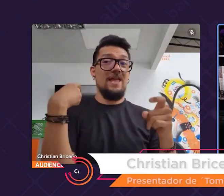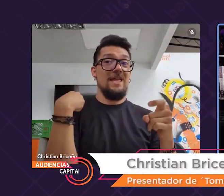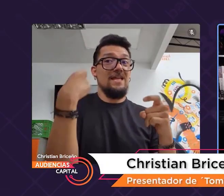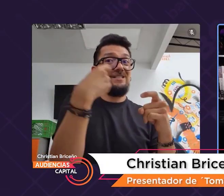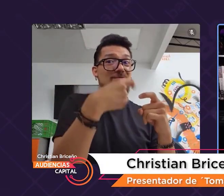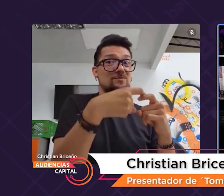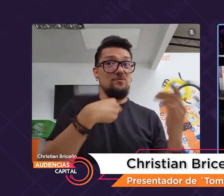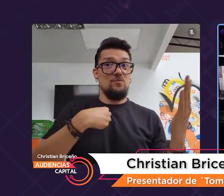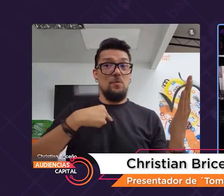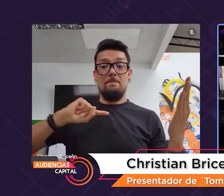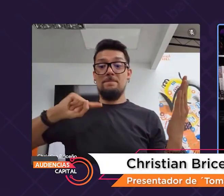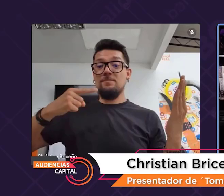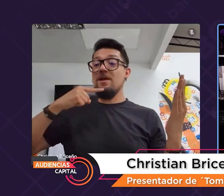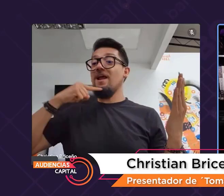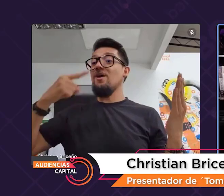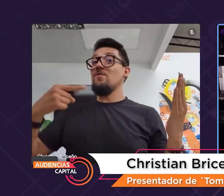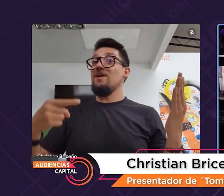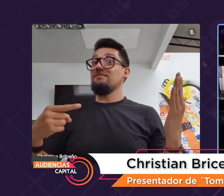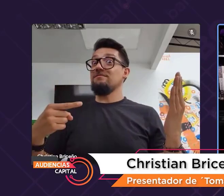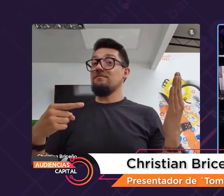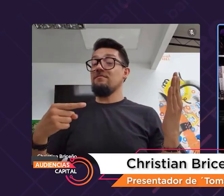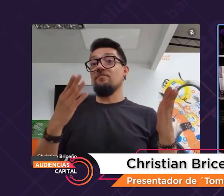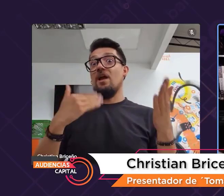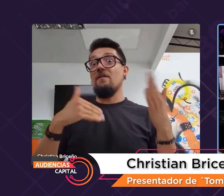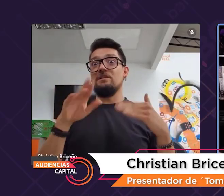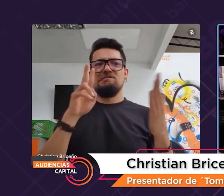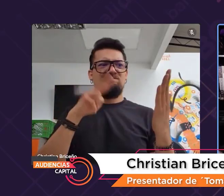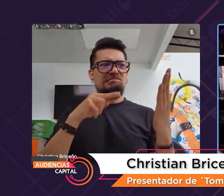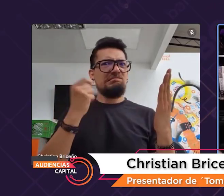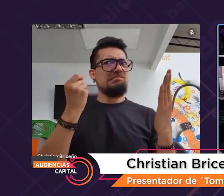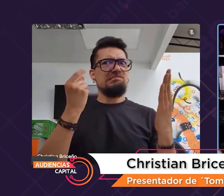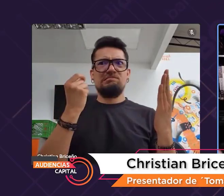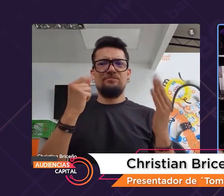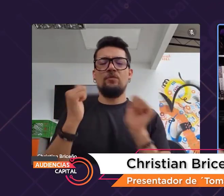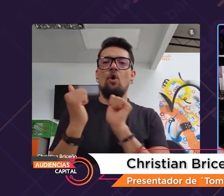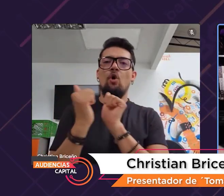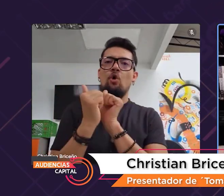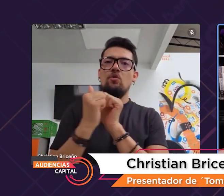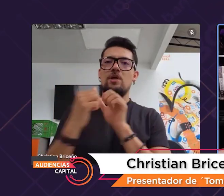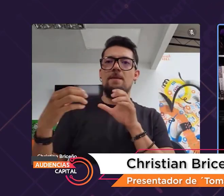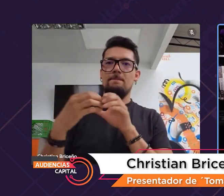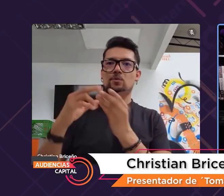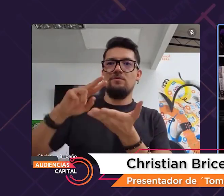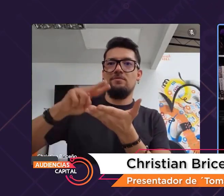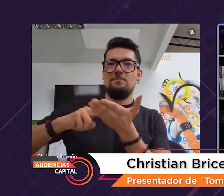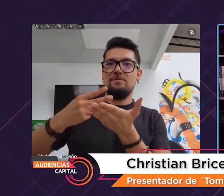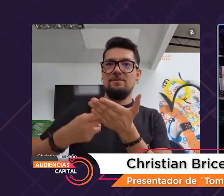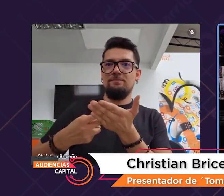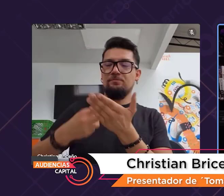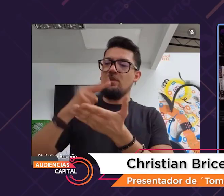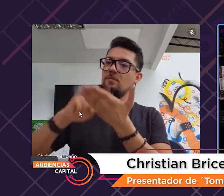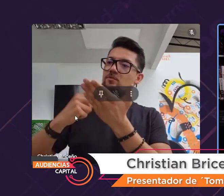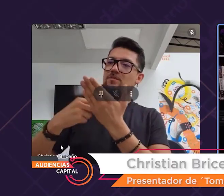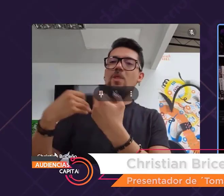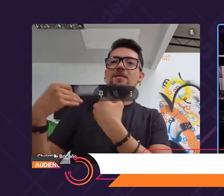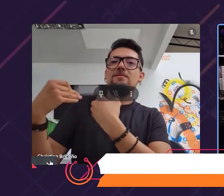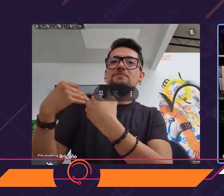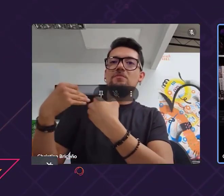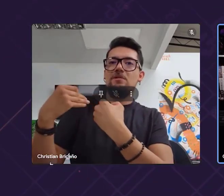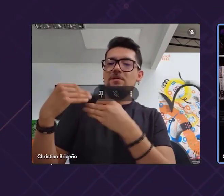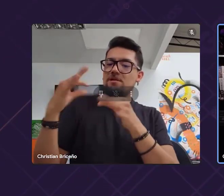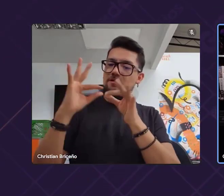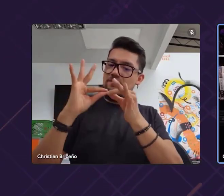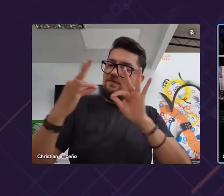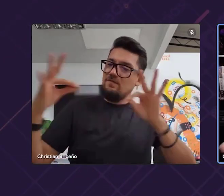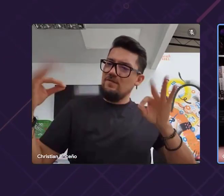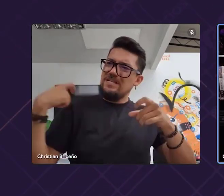en mi segunda lengua, que es el español, porque ustedes saben que mi primera lengua es la lengua de señas. Y ya cuando yo hago una interpretación